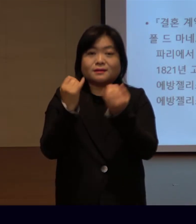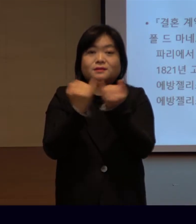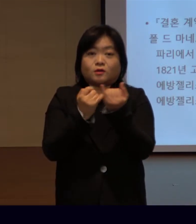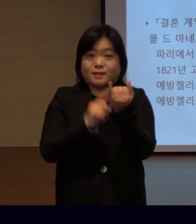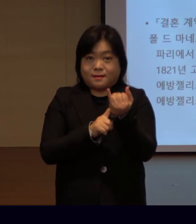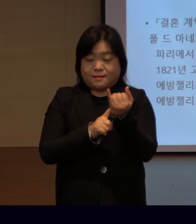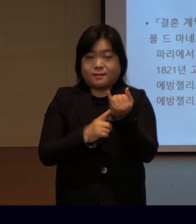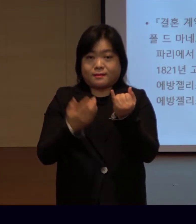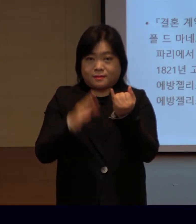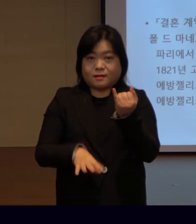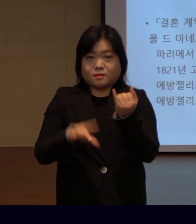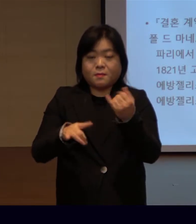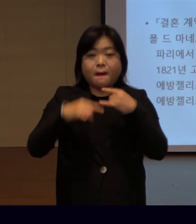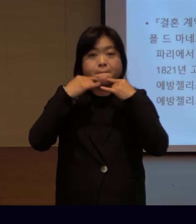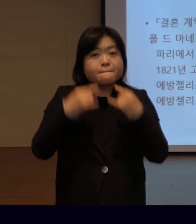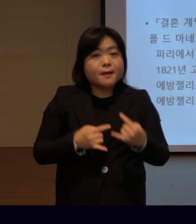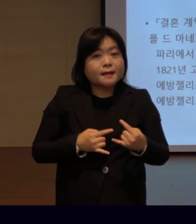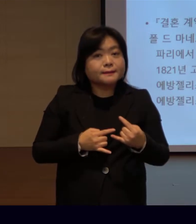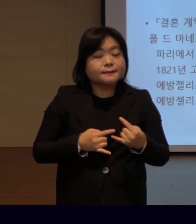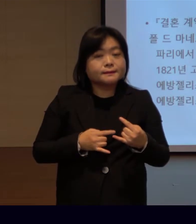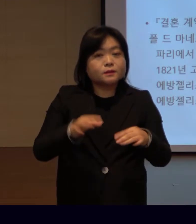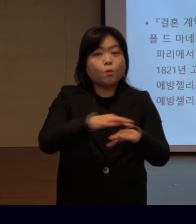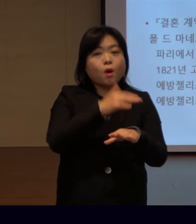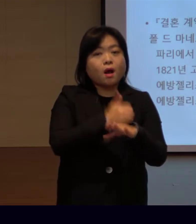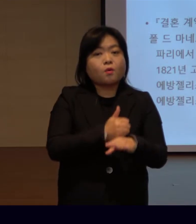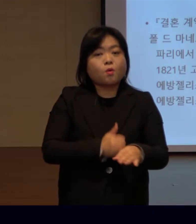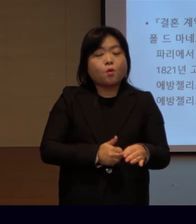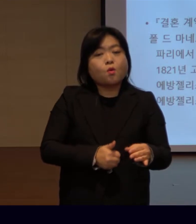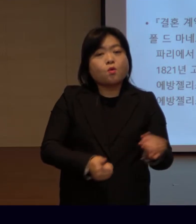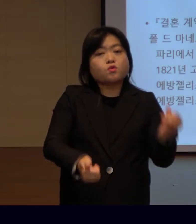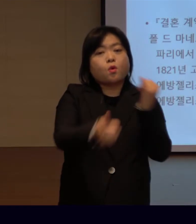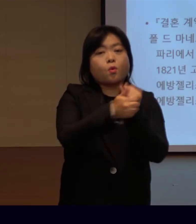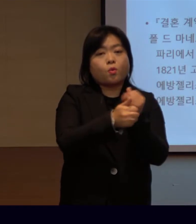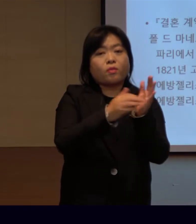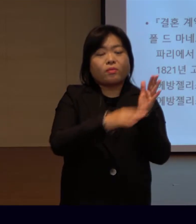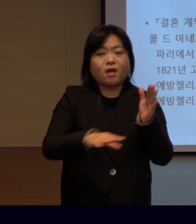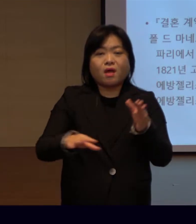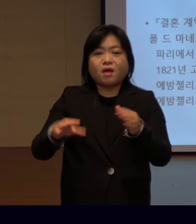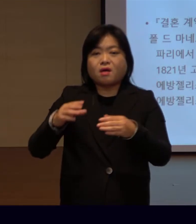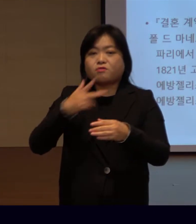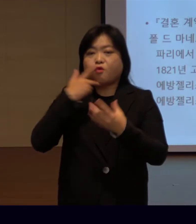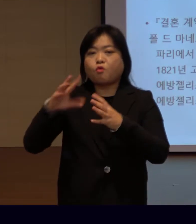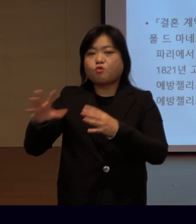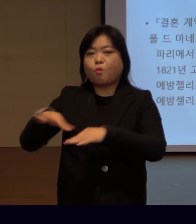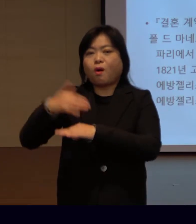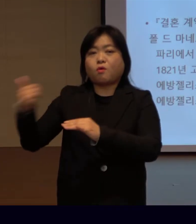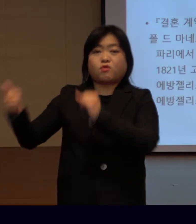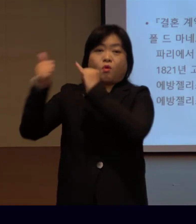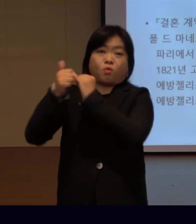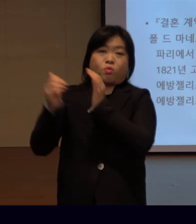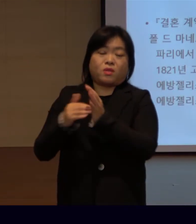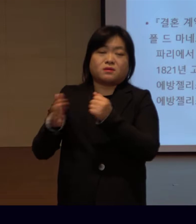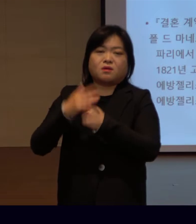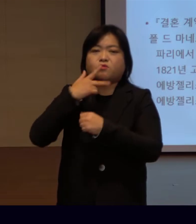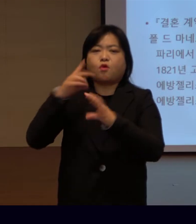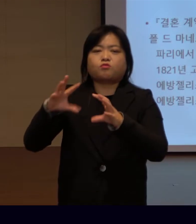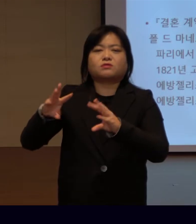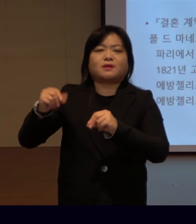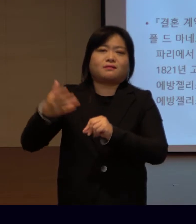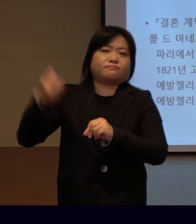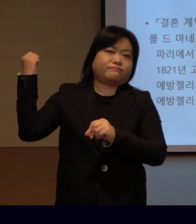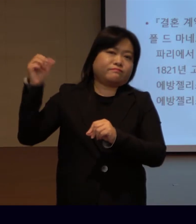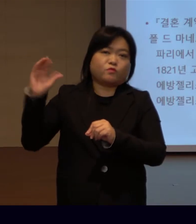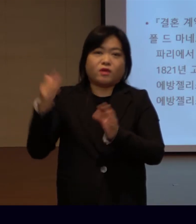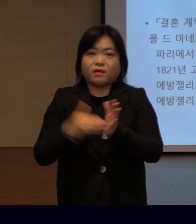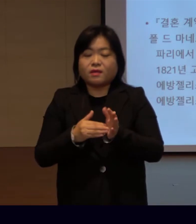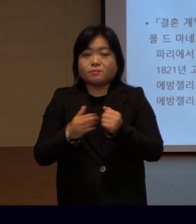여공작이 처음에는 프랑스 왕하고 결혼했다가 나중에 영국 왕하고 결혼해서 영국 땅으로 간 거예요. 어쨌든 그래서